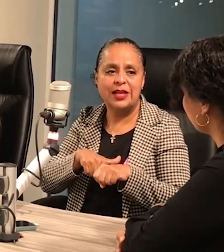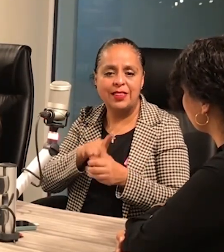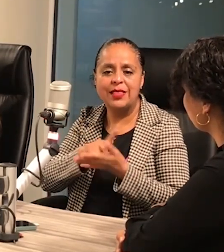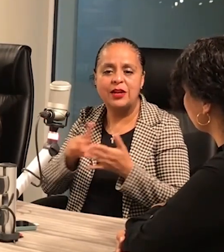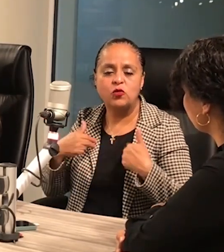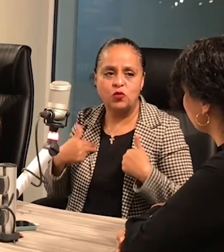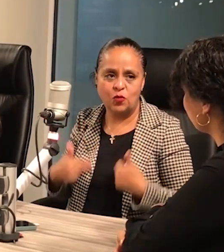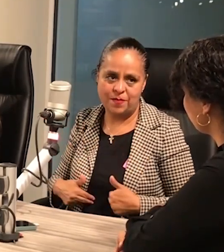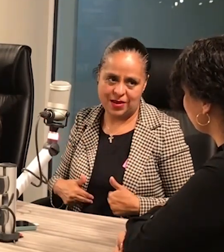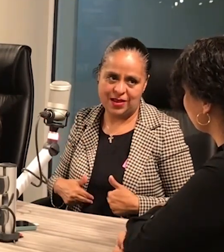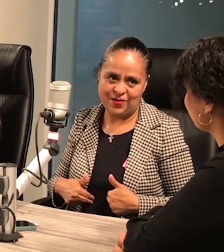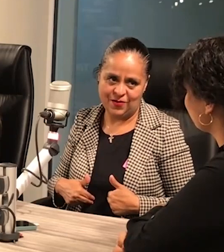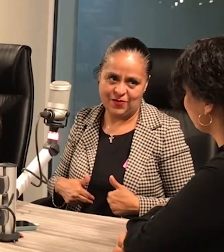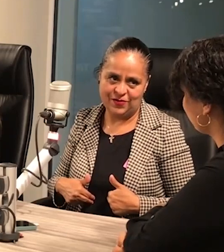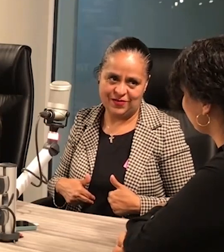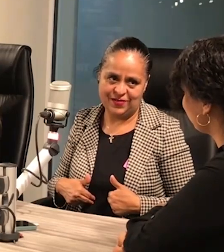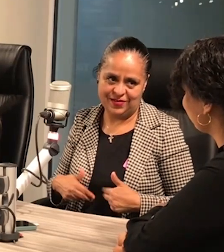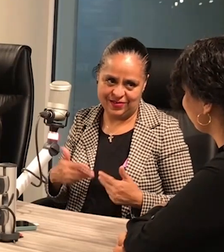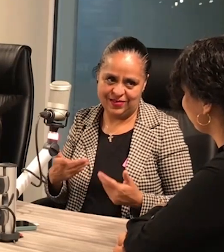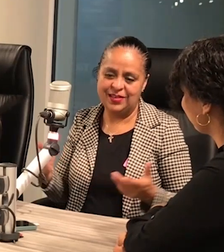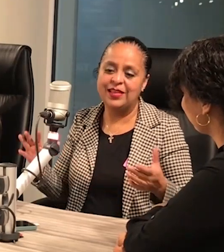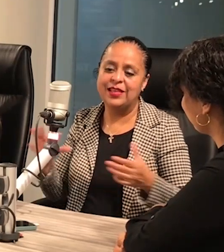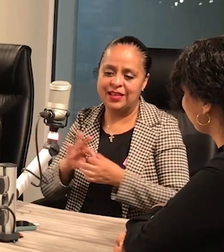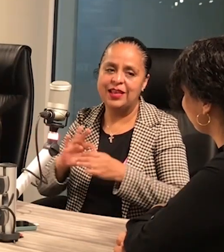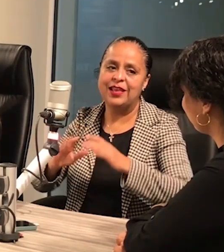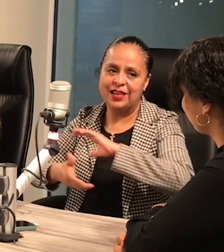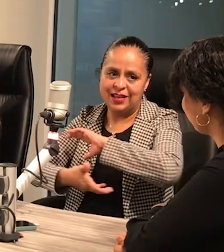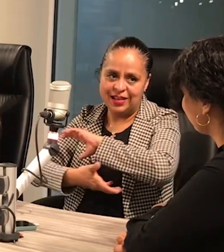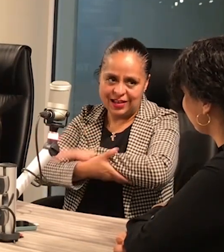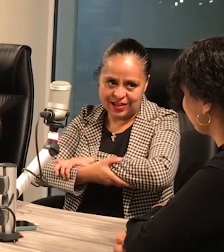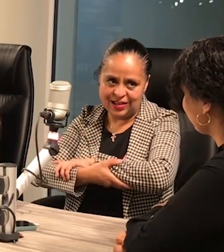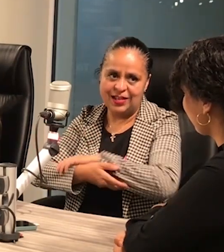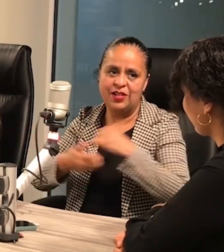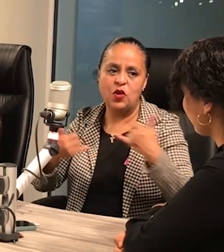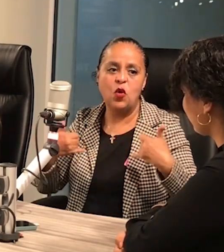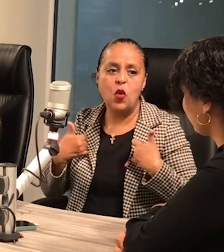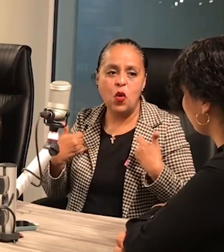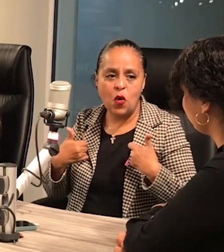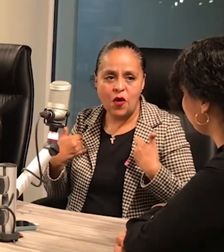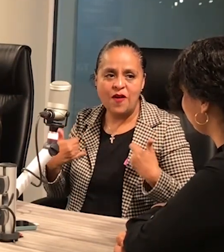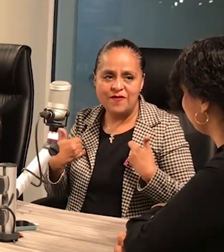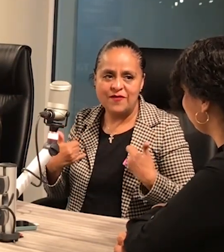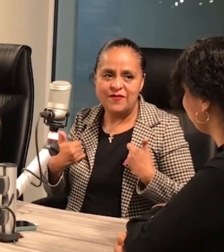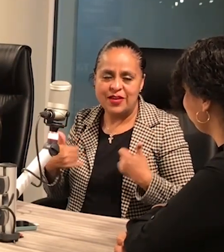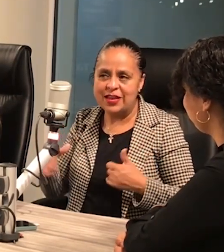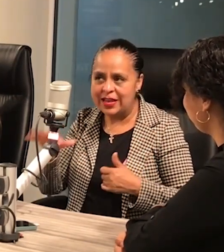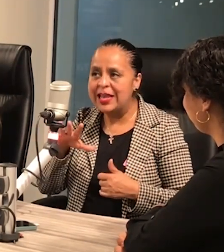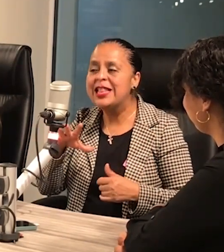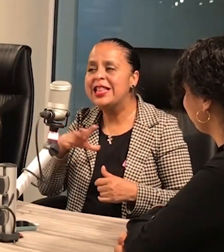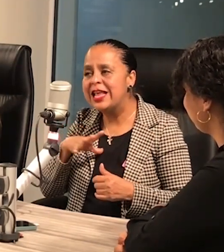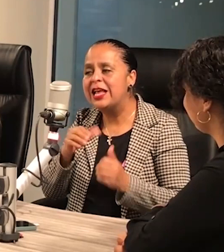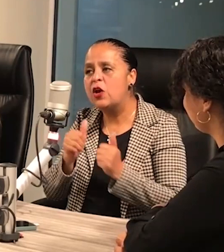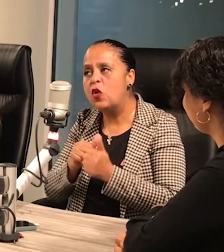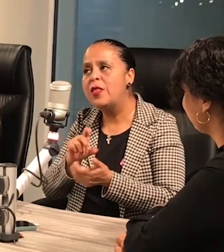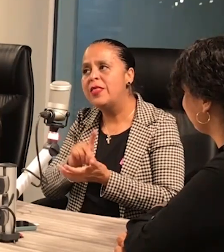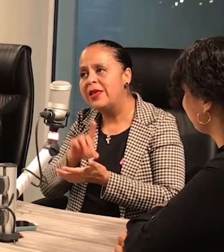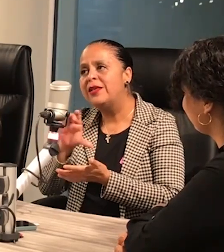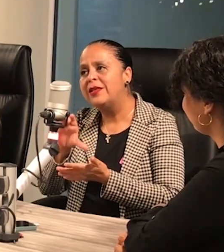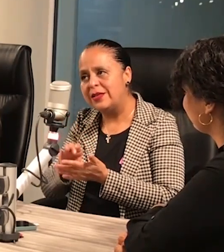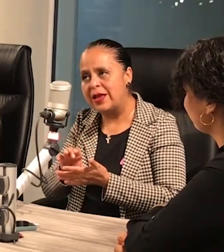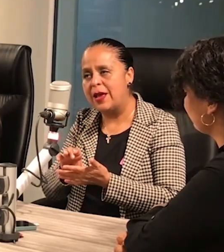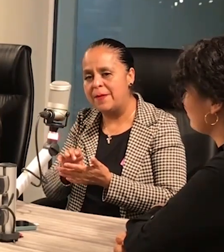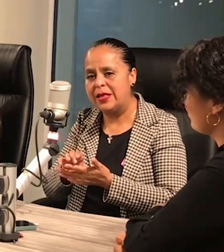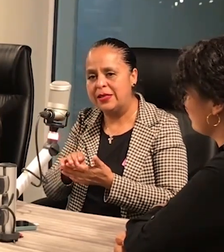humanos, y que trabajen de la mano con los jóvenes que quizás tengan dentro de sus universidades con discapacidad, de